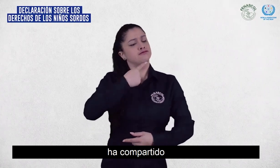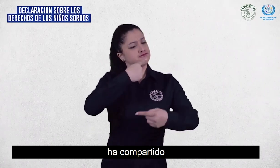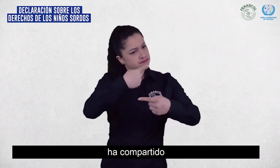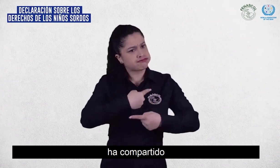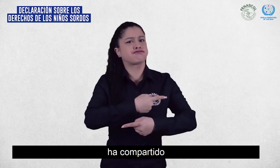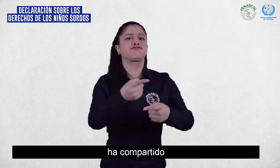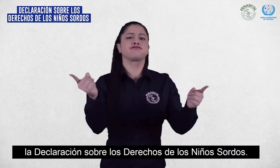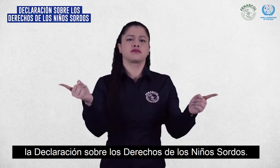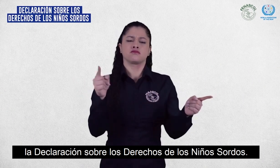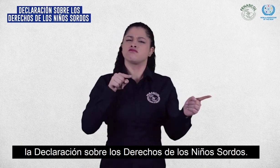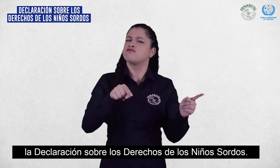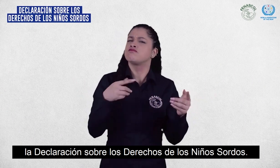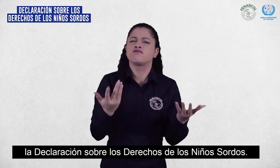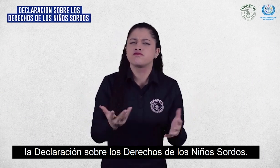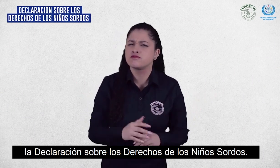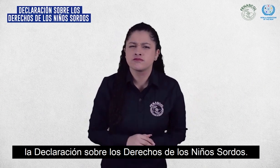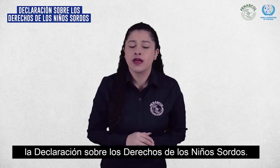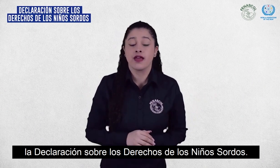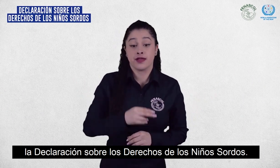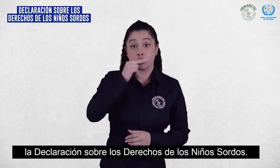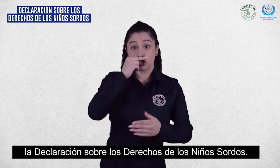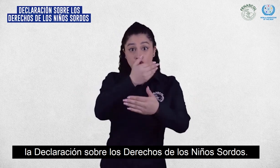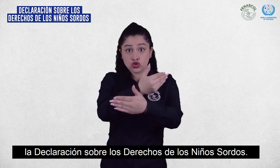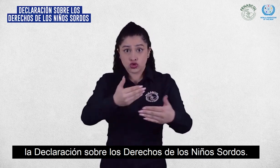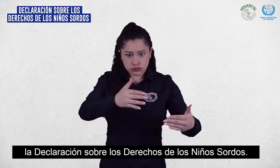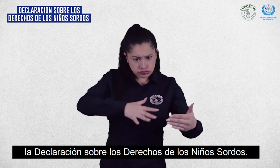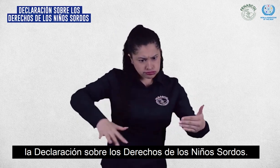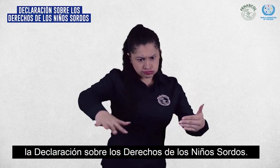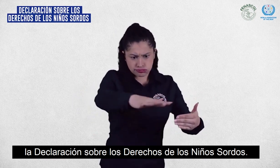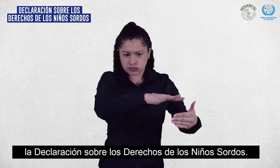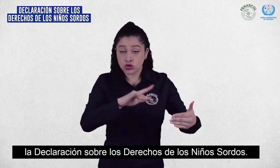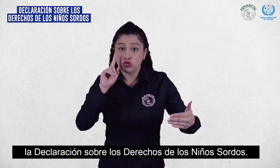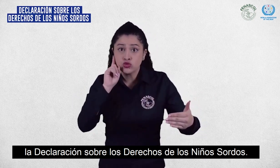ha compartido la Declaración sobre los Derechos de los Niños Sordos.